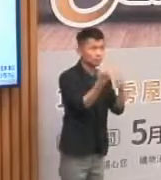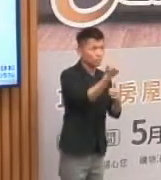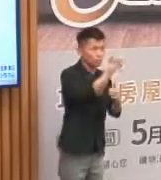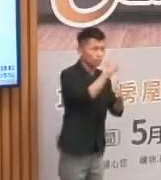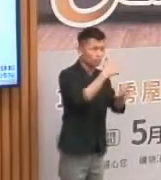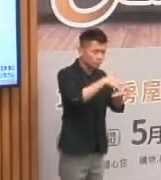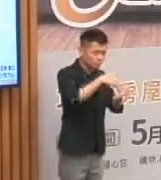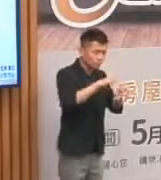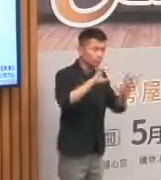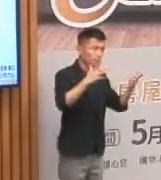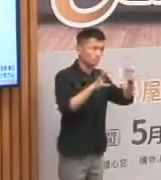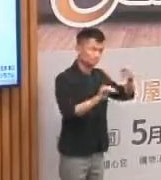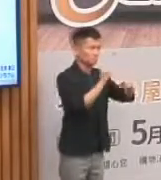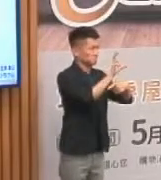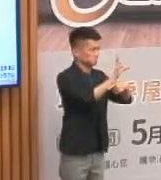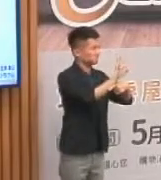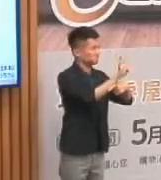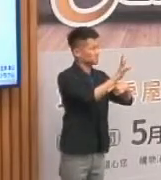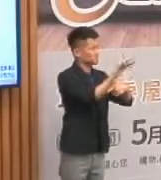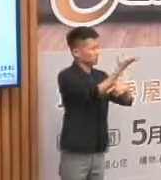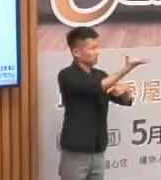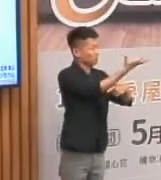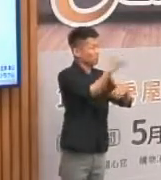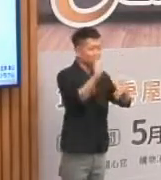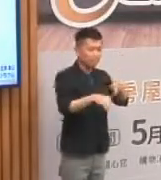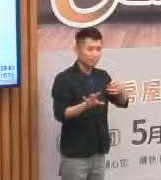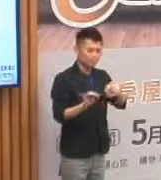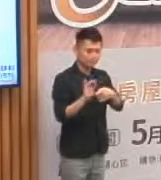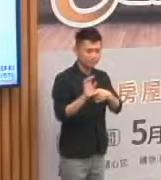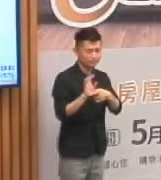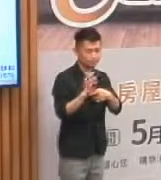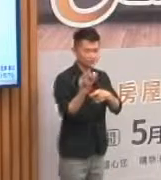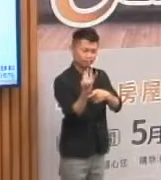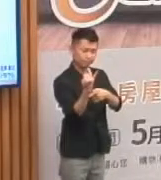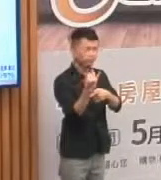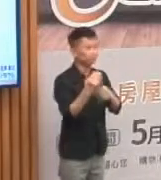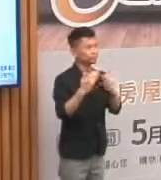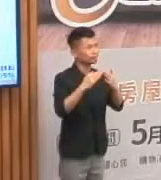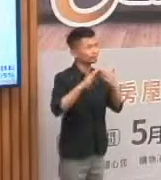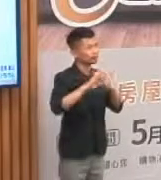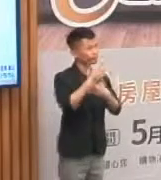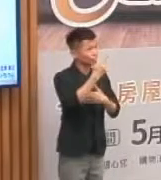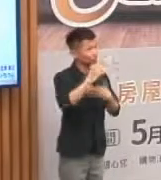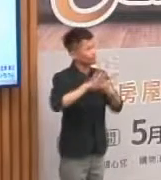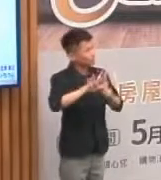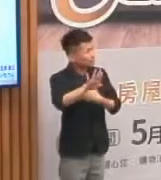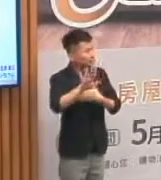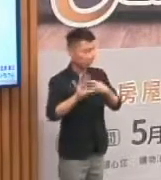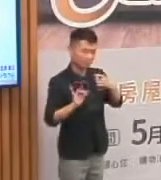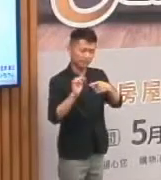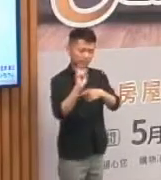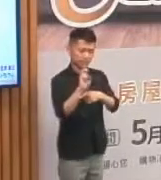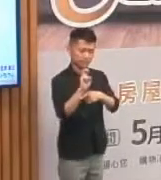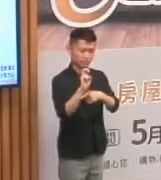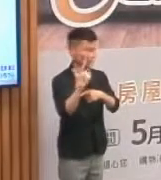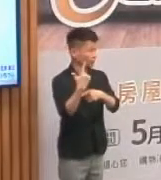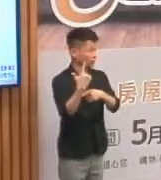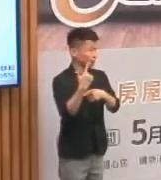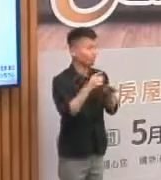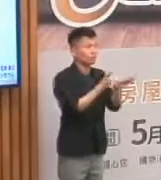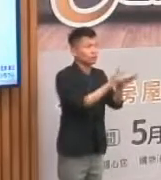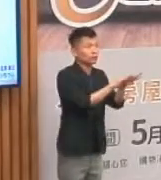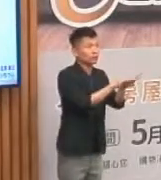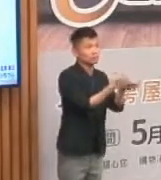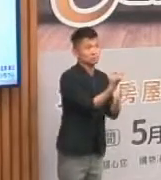占了74%左右，那剩下才是其他非六都的县市，大概26%。那税额的部分哈，大